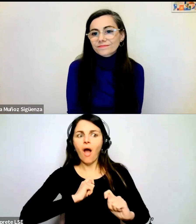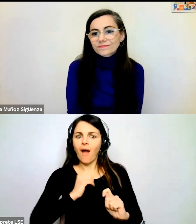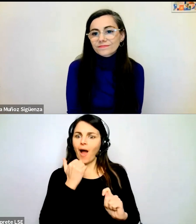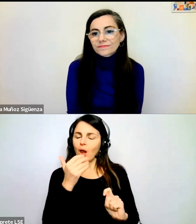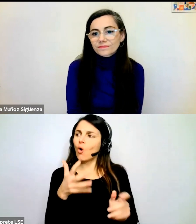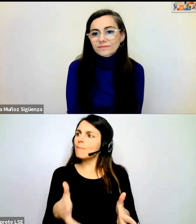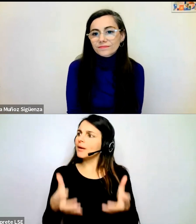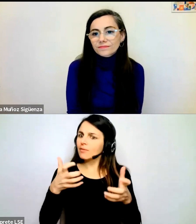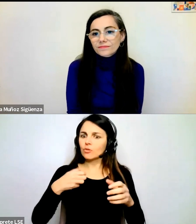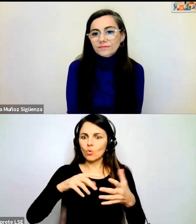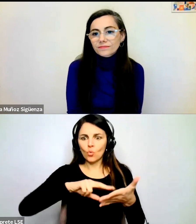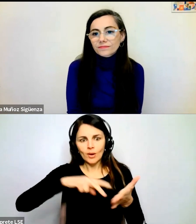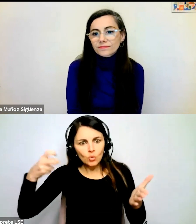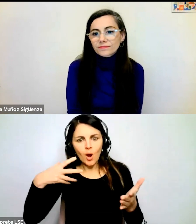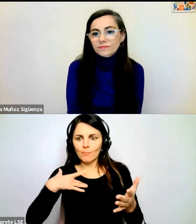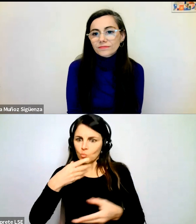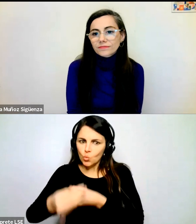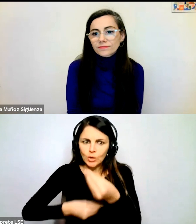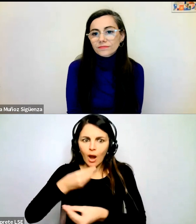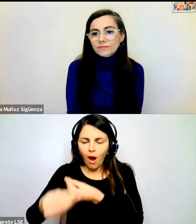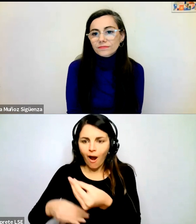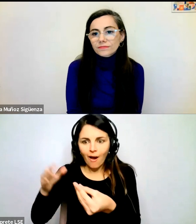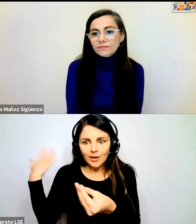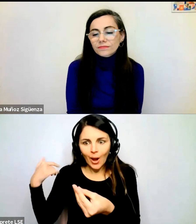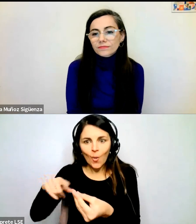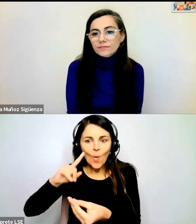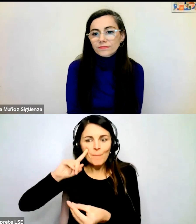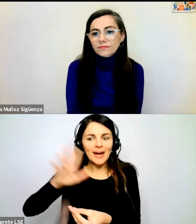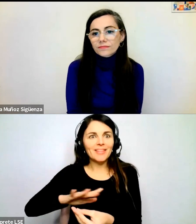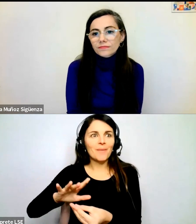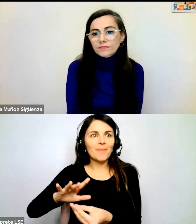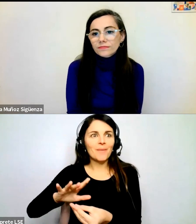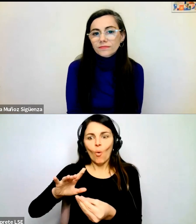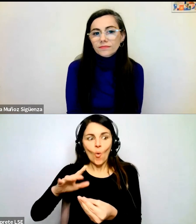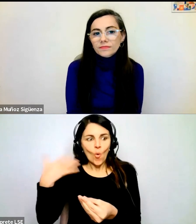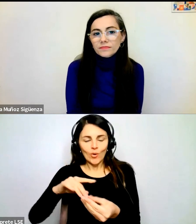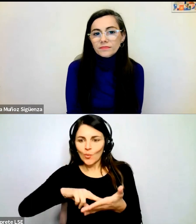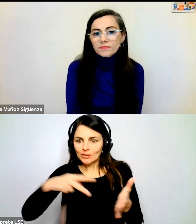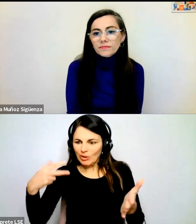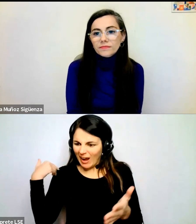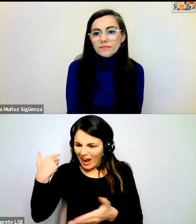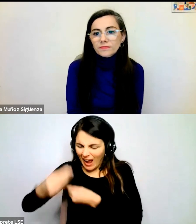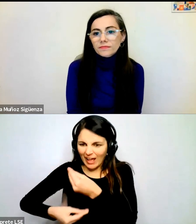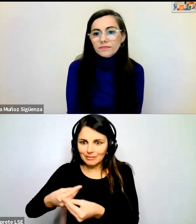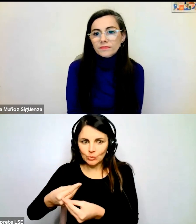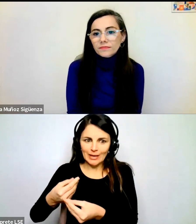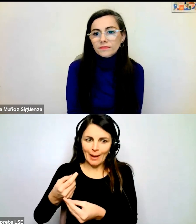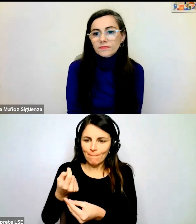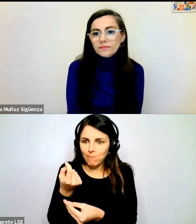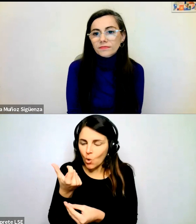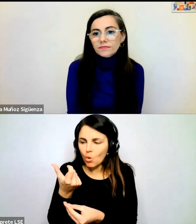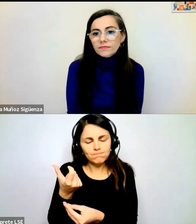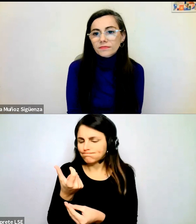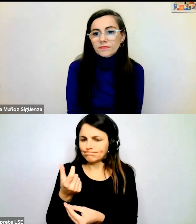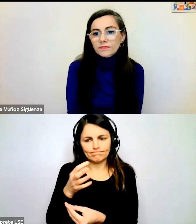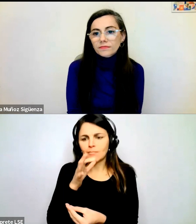nuevas tecnologías, y mira, nos ha abierto como un mundo que parecía desconocido para todos, pues que dejar ese conocimiento ahí y